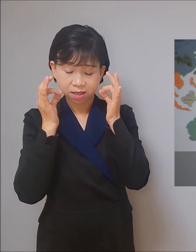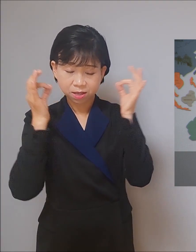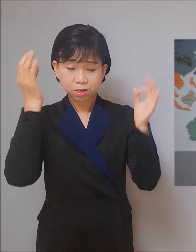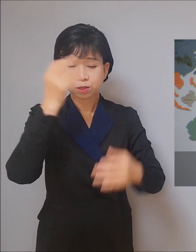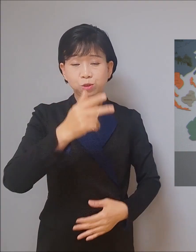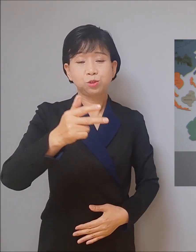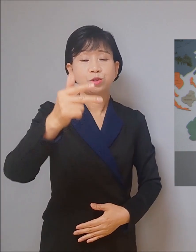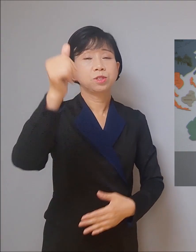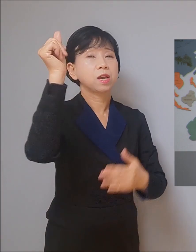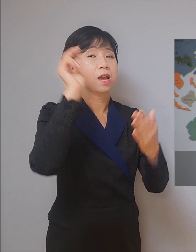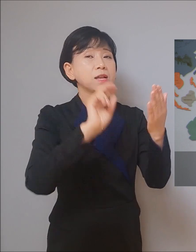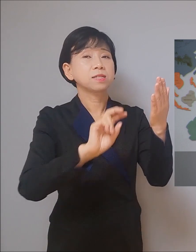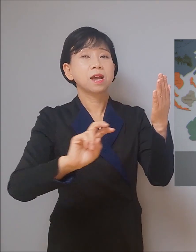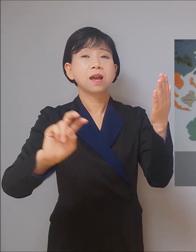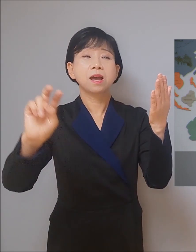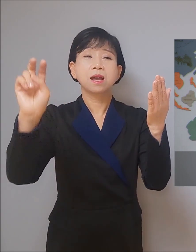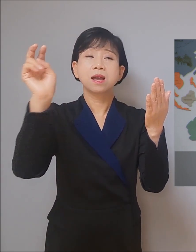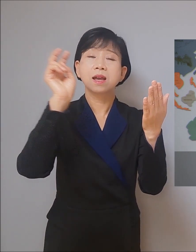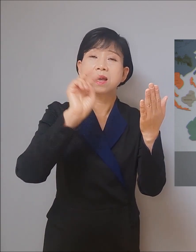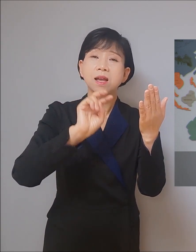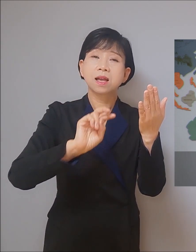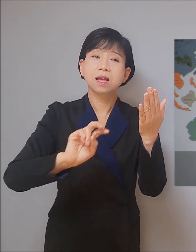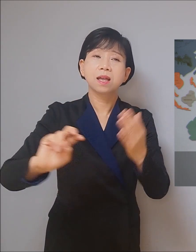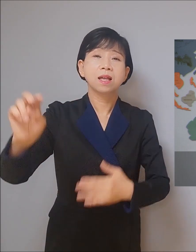다해 주